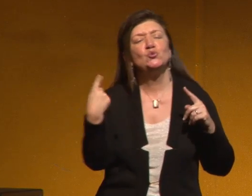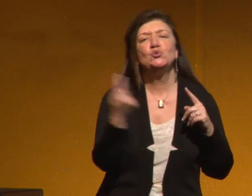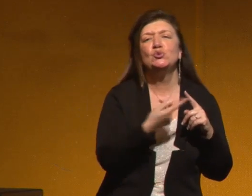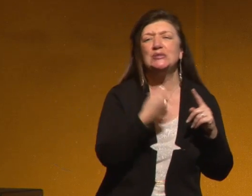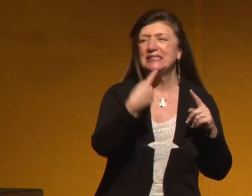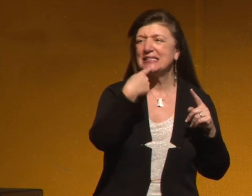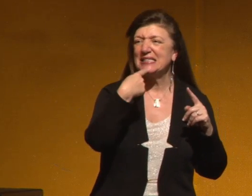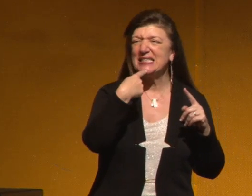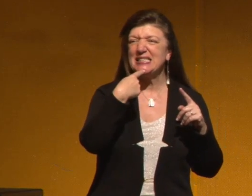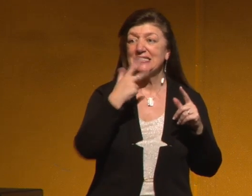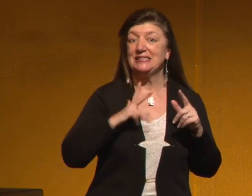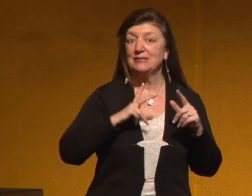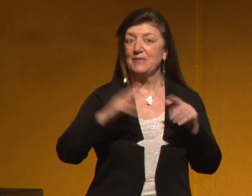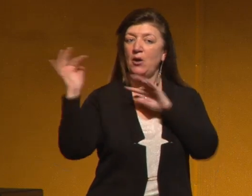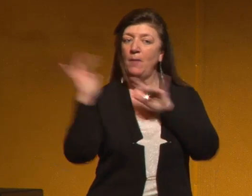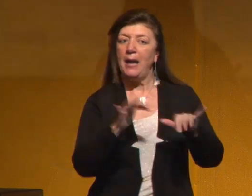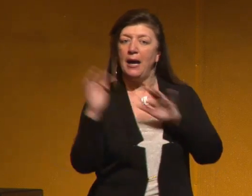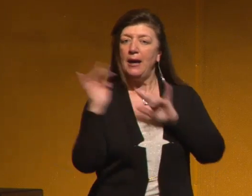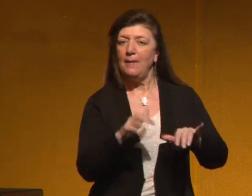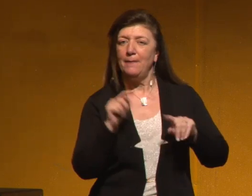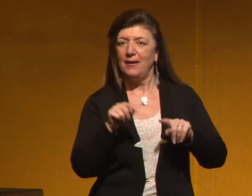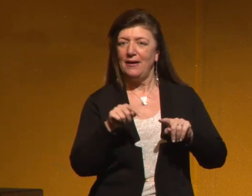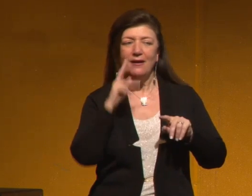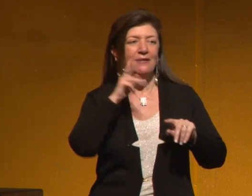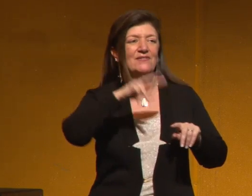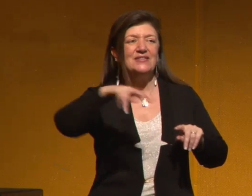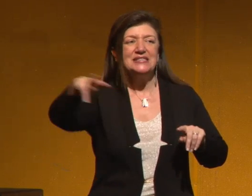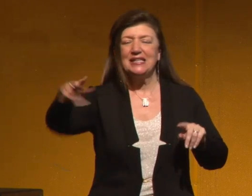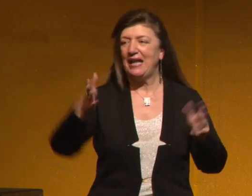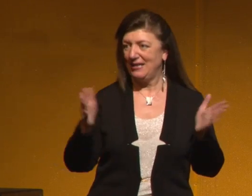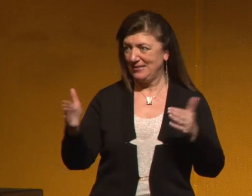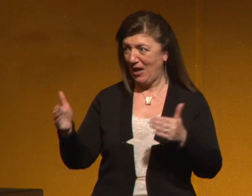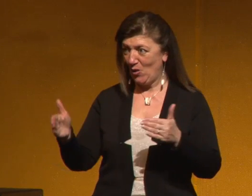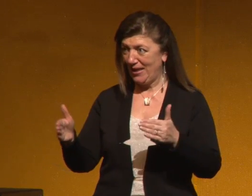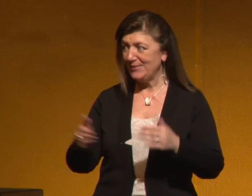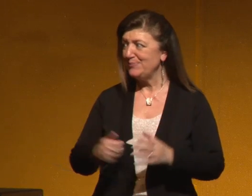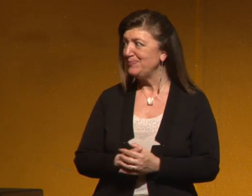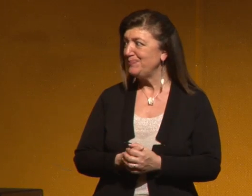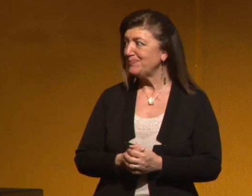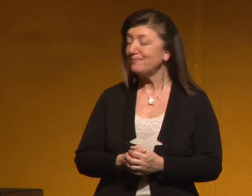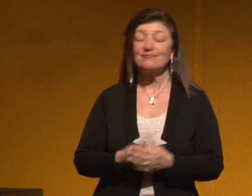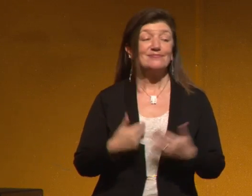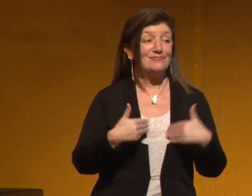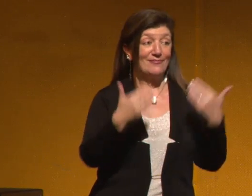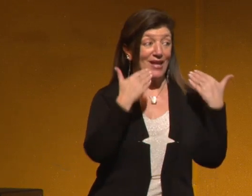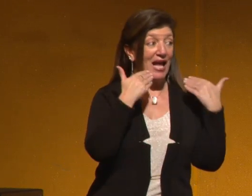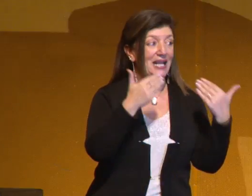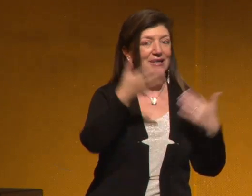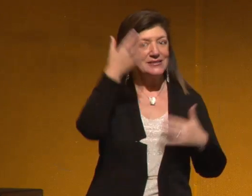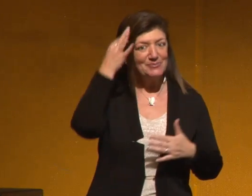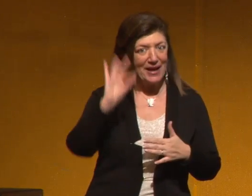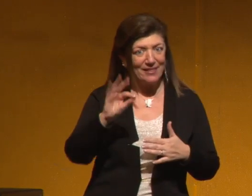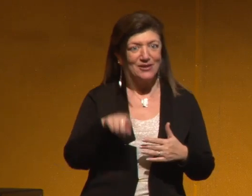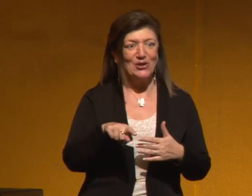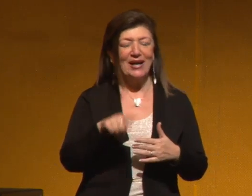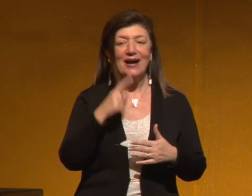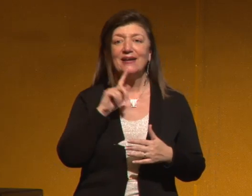verranno numerosi a visitare questo salone un ringraziamento particolare voglio